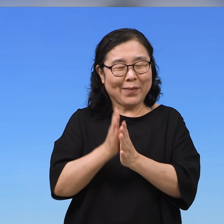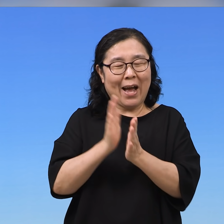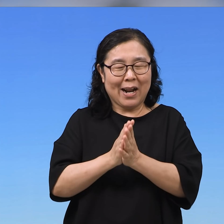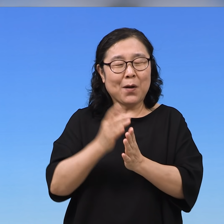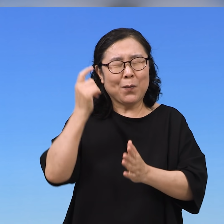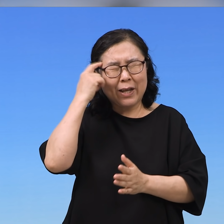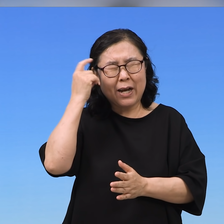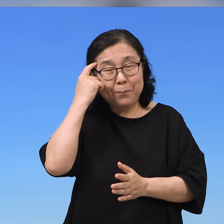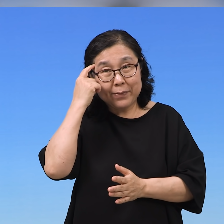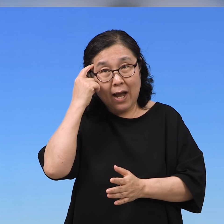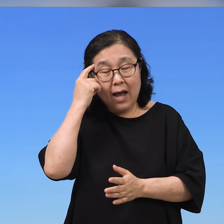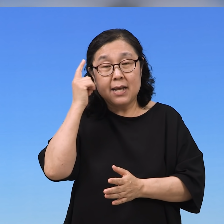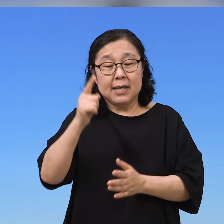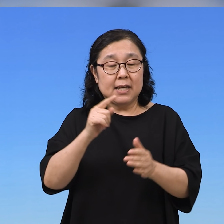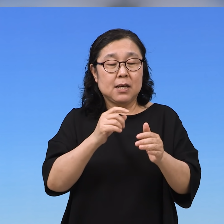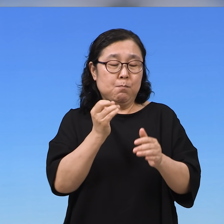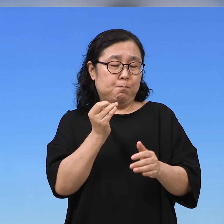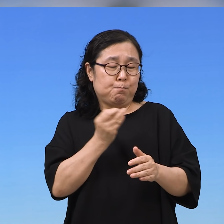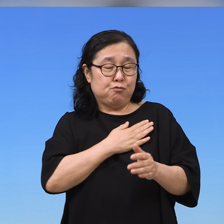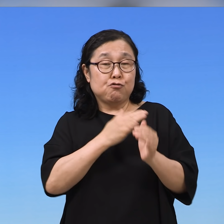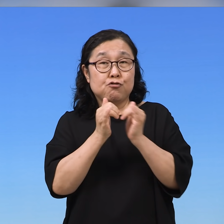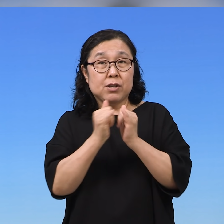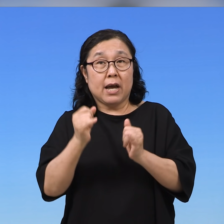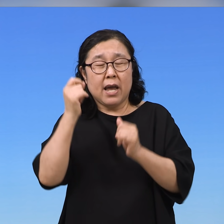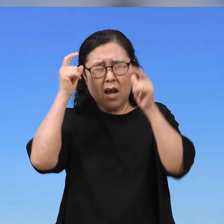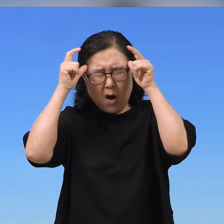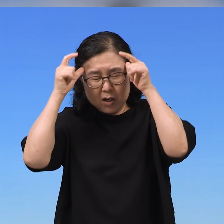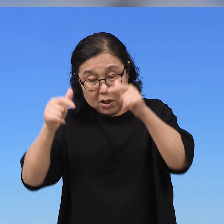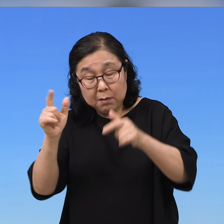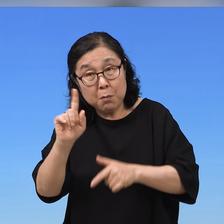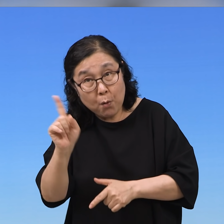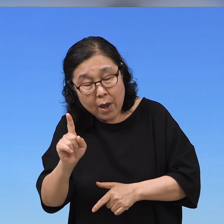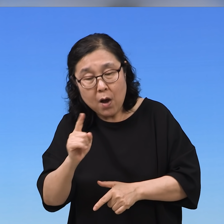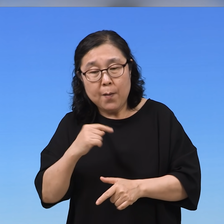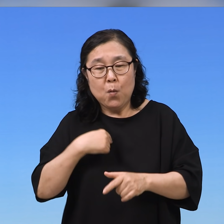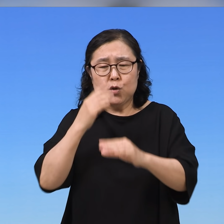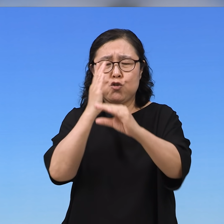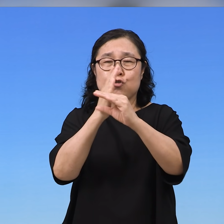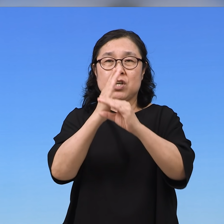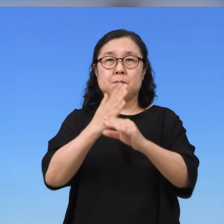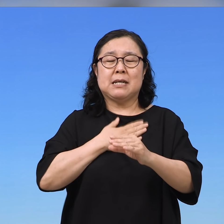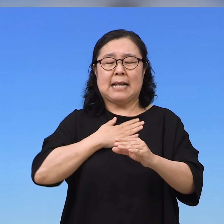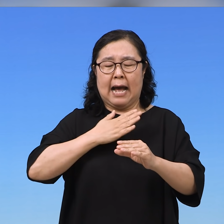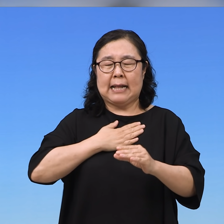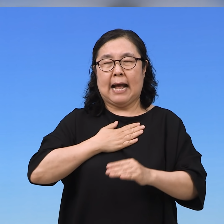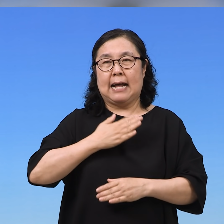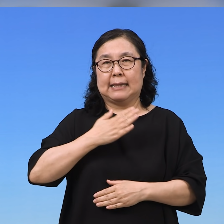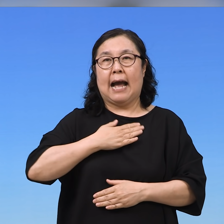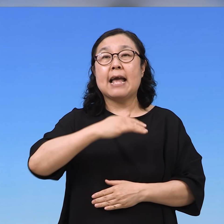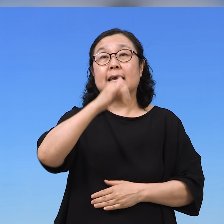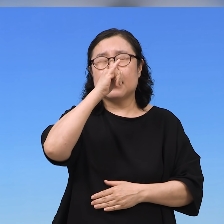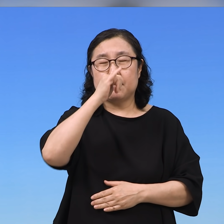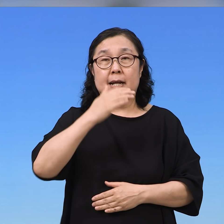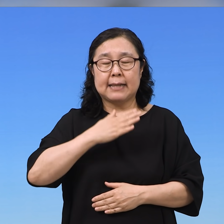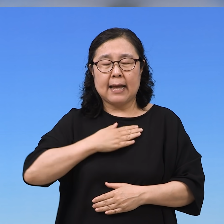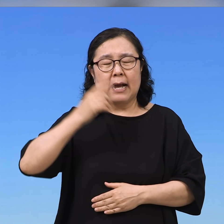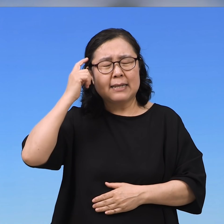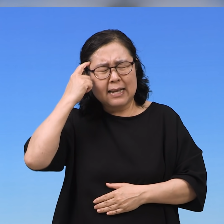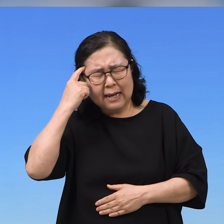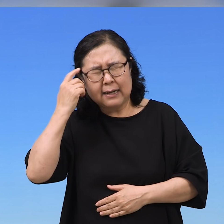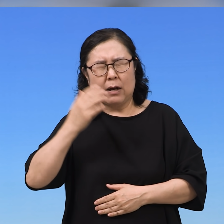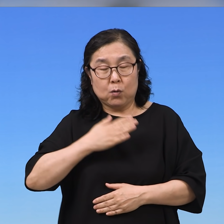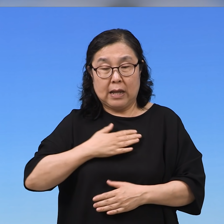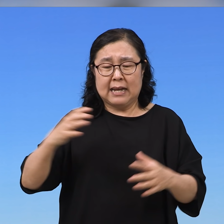아닙니까? 이 사람의 어리석음이 뭐예요? 모든 초점이 자기예요. 자기. 내가 생각하고 내가